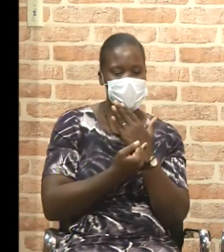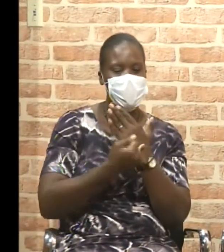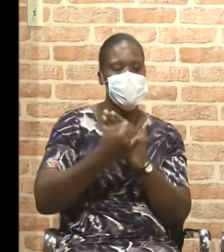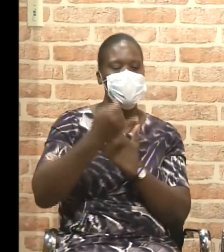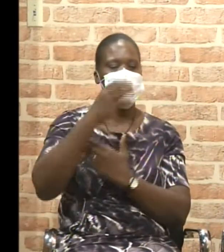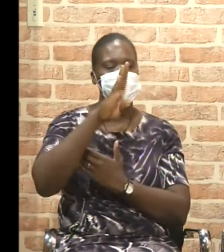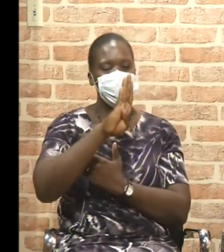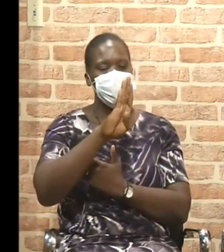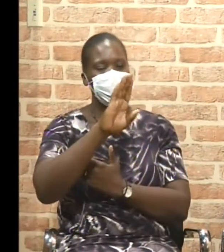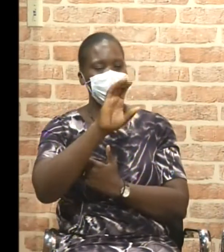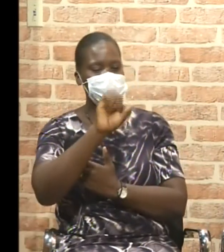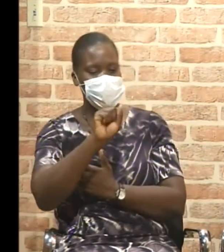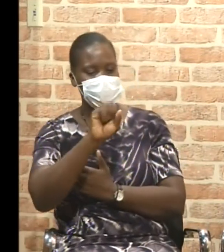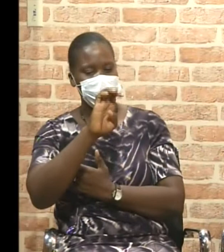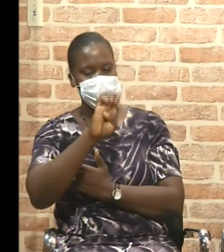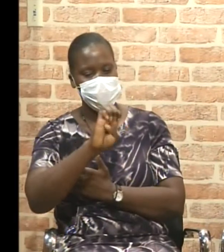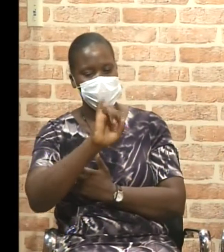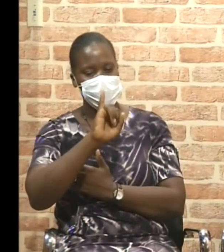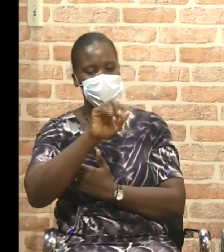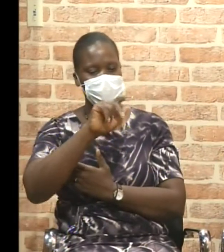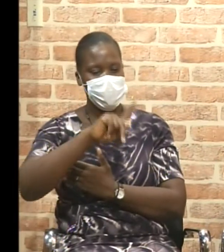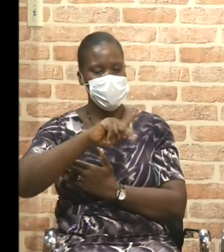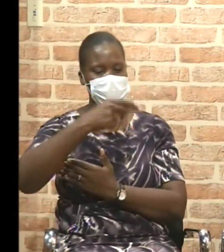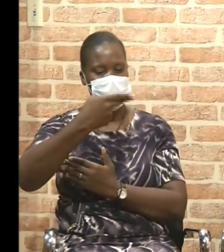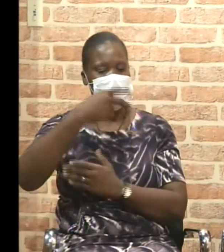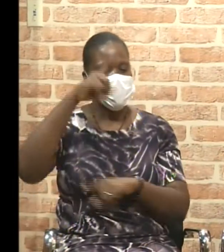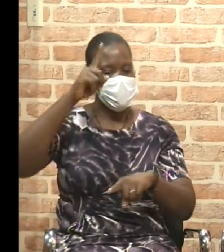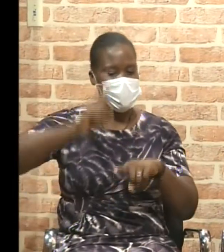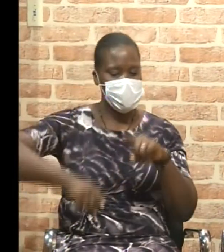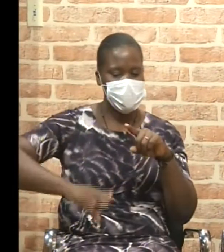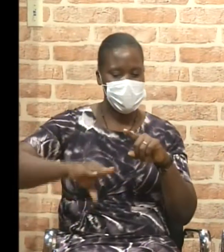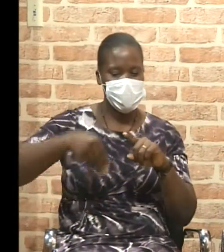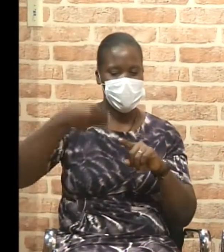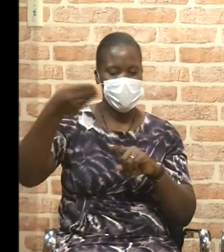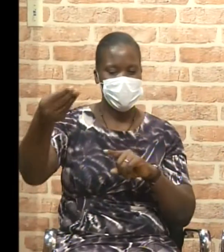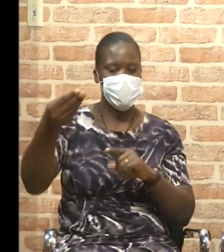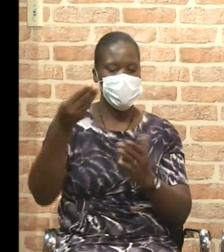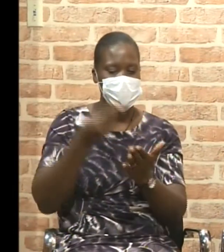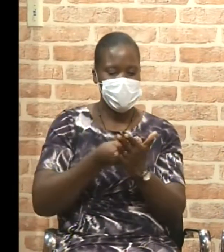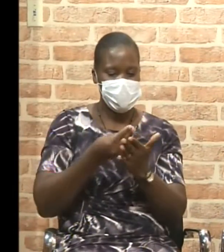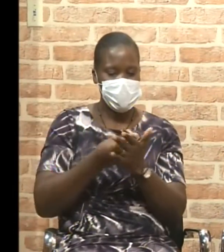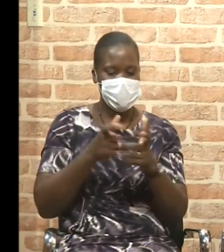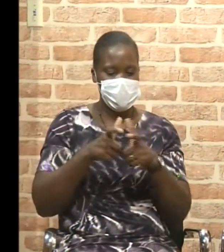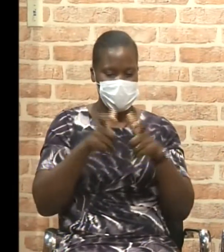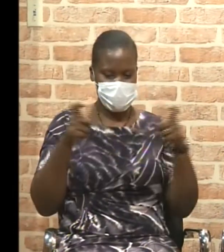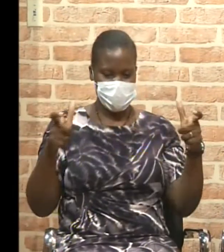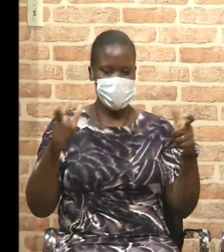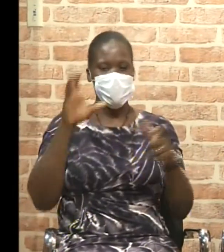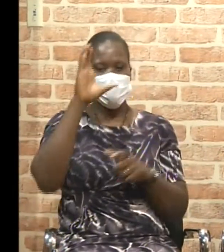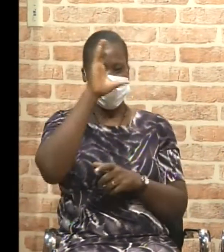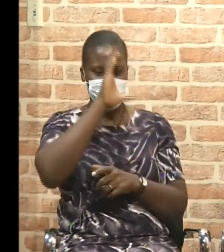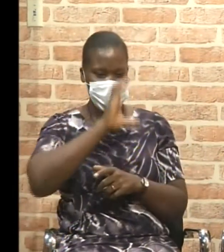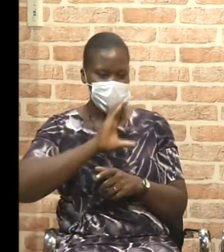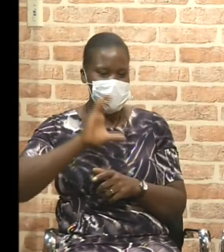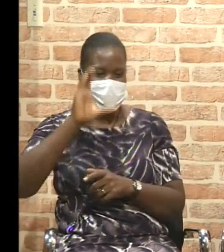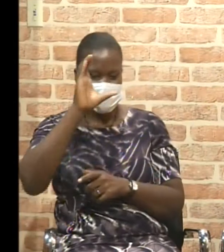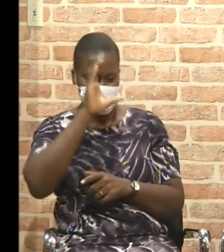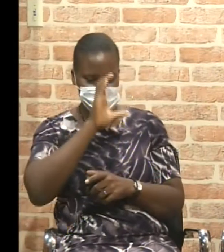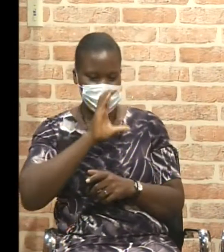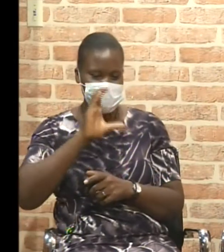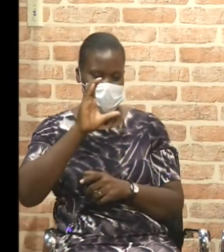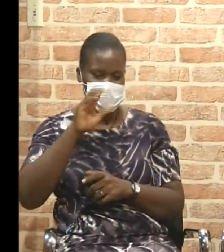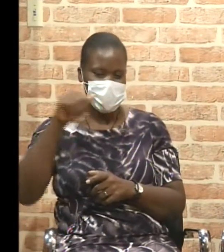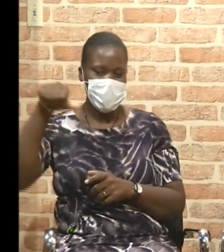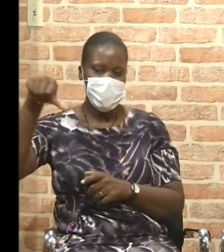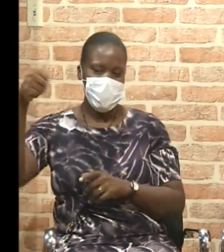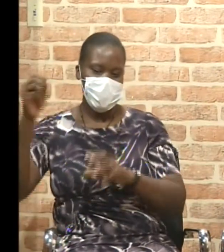capable bay moun yo cob pour faire de gros business, mais maintenant c'est ça que fait tout nous avons chercher de partenaires. Parce que gain de partenaires et techniques